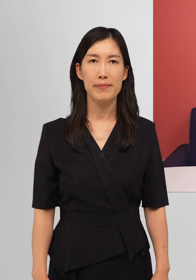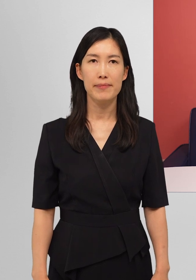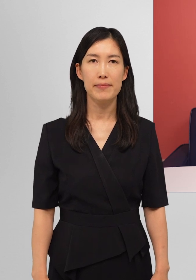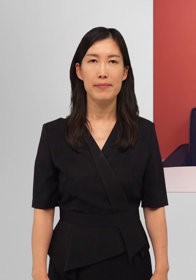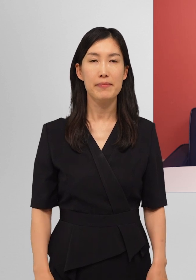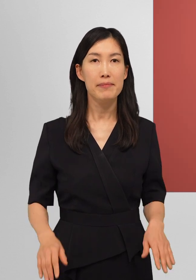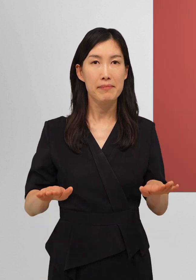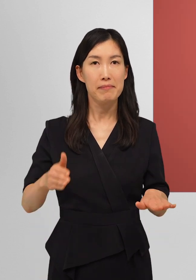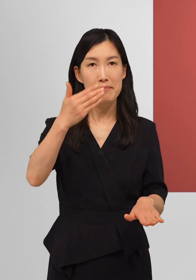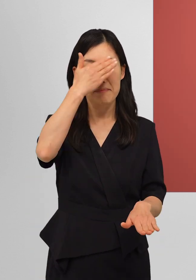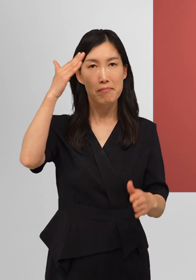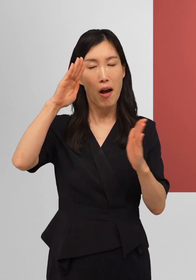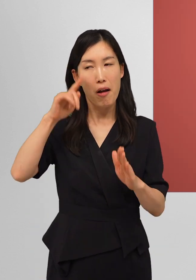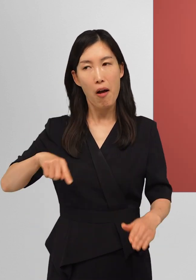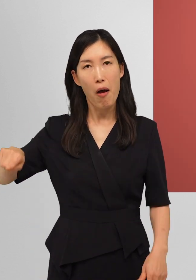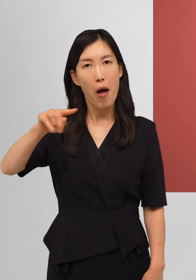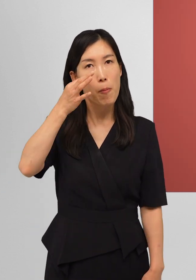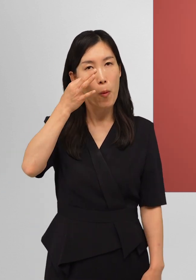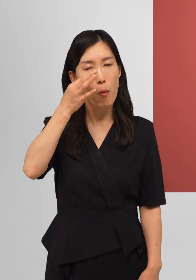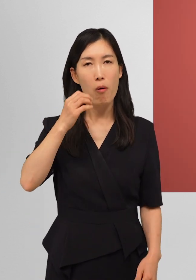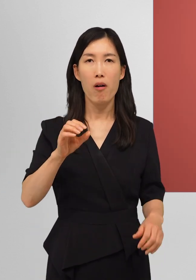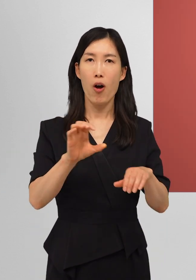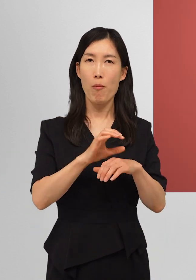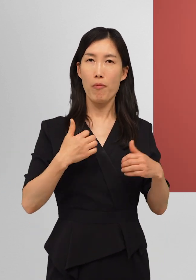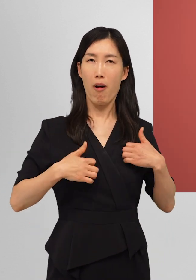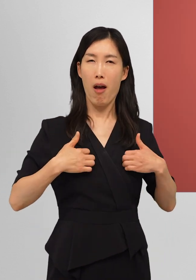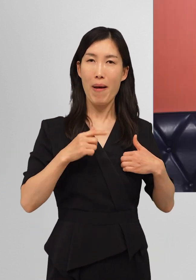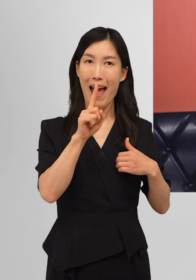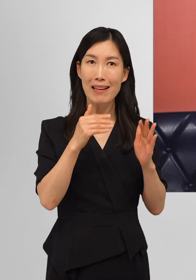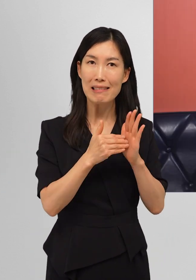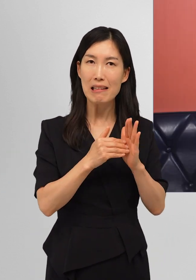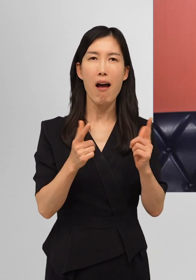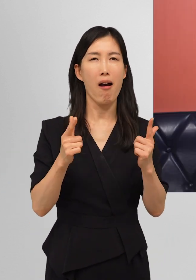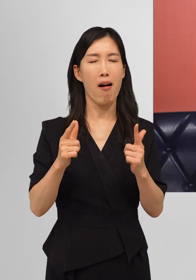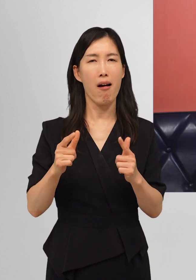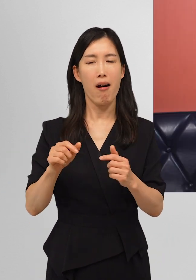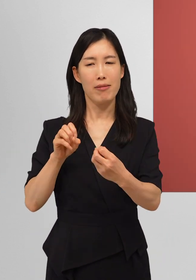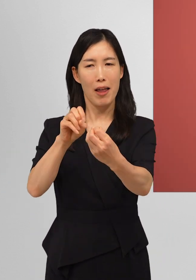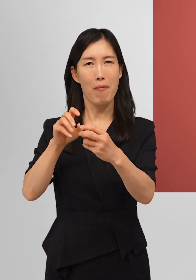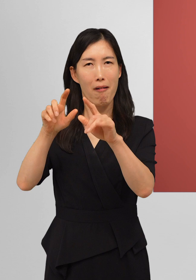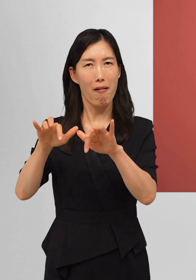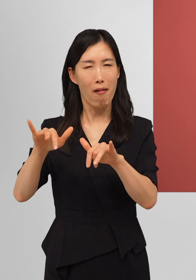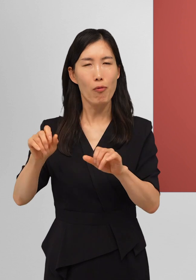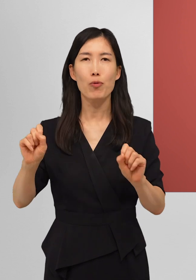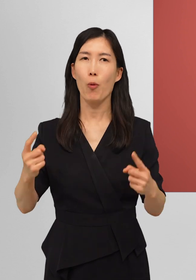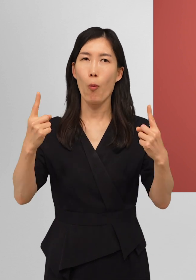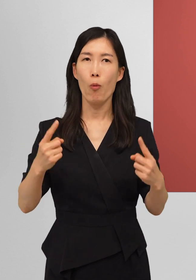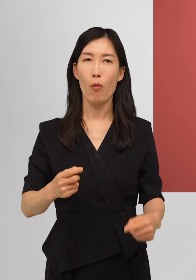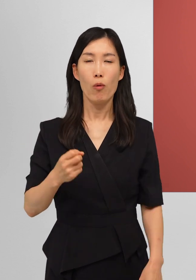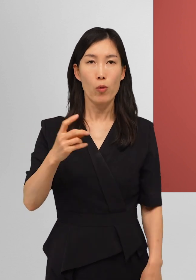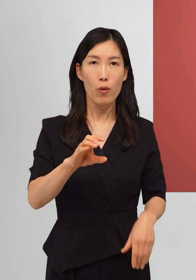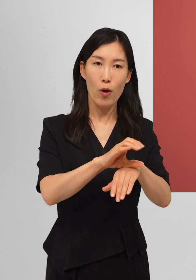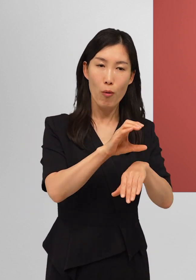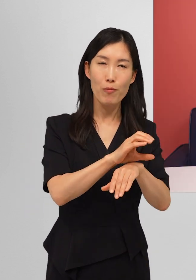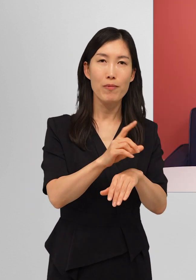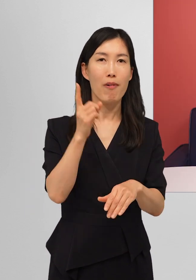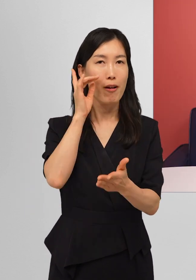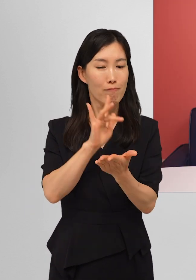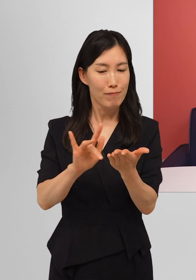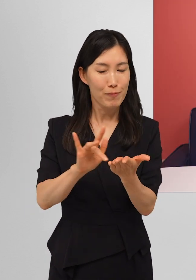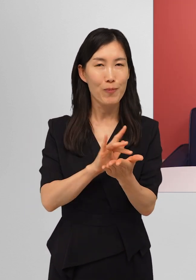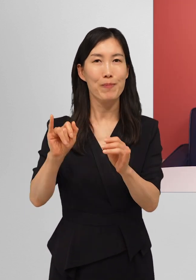요즘 그 학생들 게임만 하는 게 아니라 거기서 막 채팅을 막 하더라고요. 그러면서 동시에 다른 매체들도 한꺼번에 사용하는